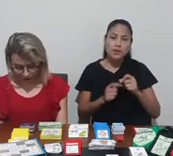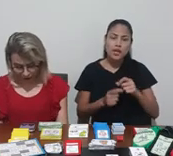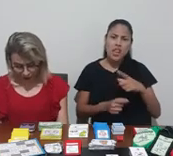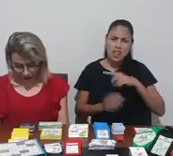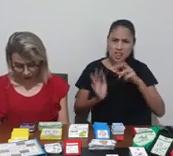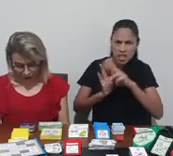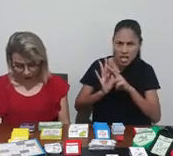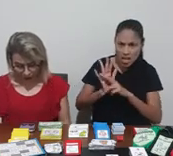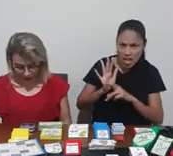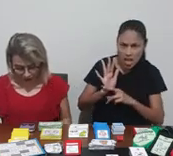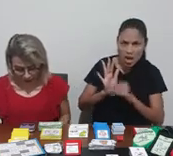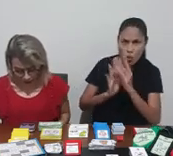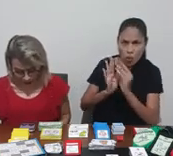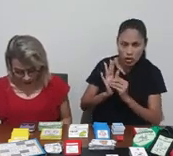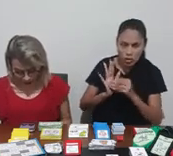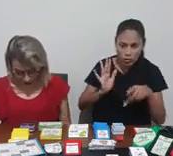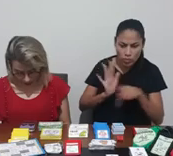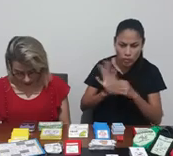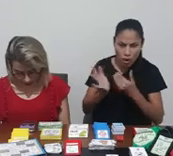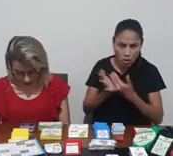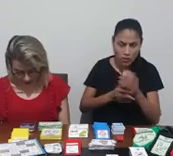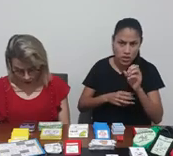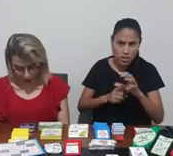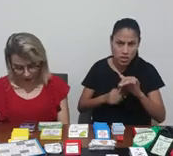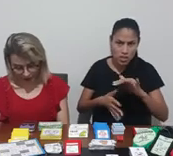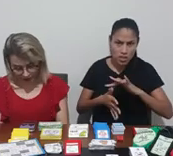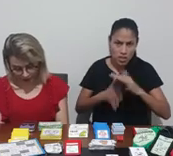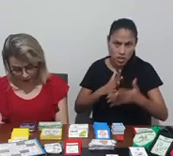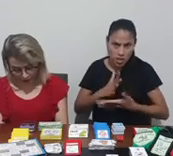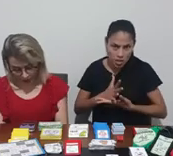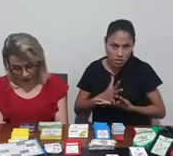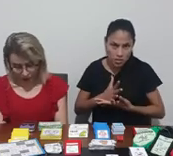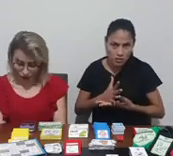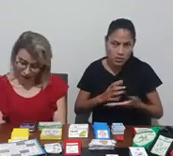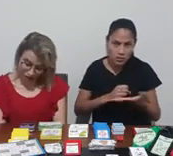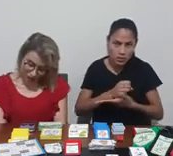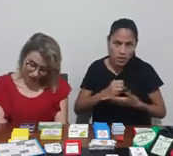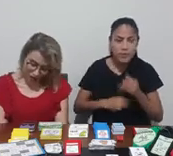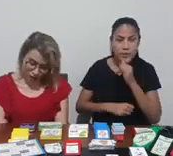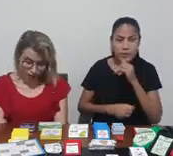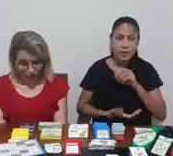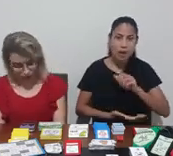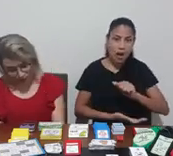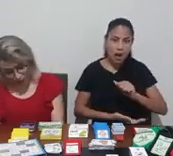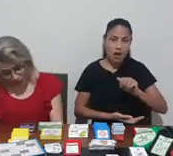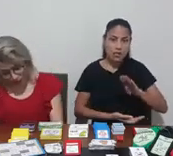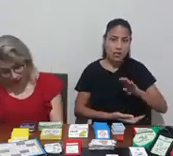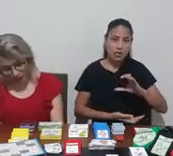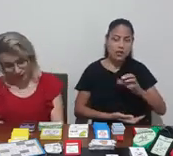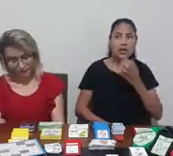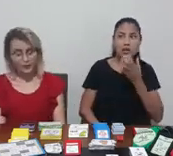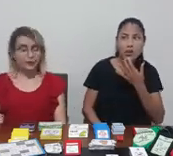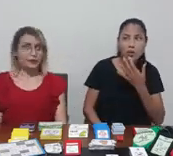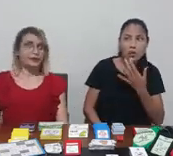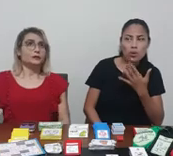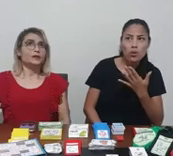conteúdo iniciar no ensino de Libras na educação básica, como, por exemplo, alfabeto,